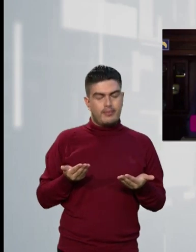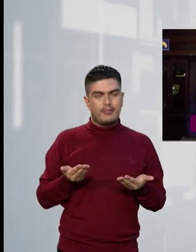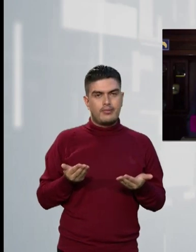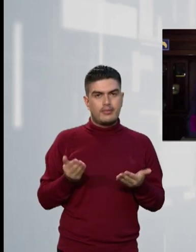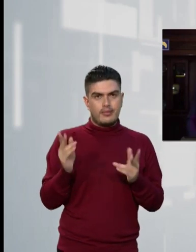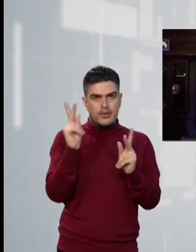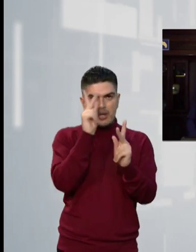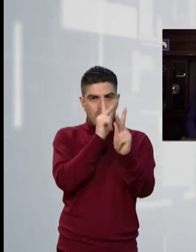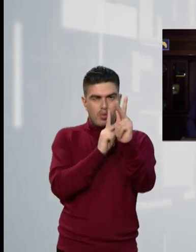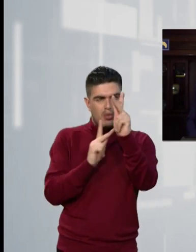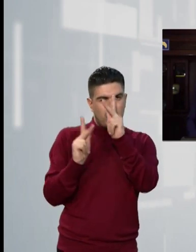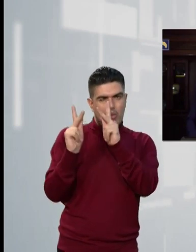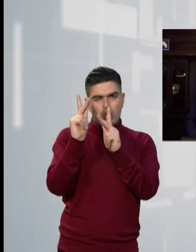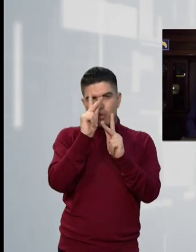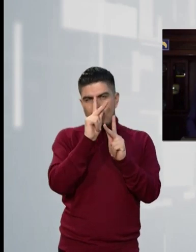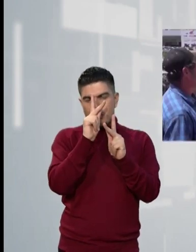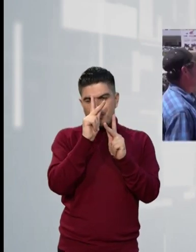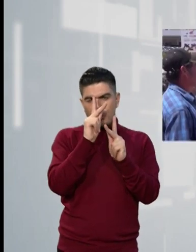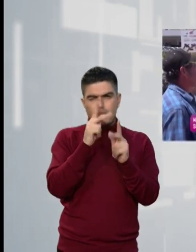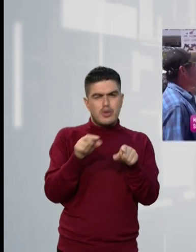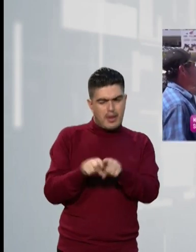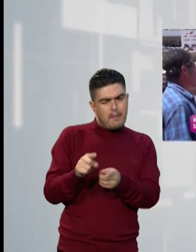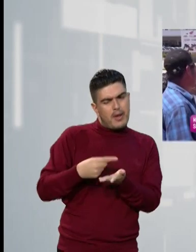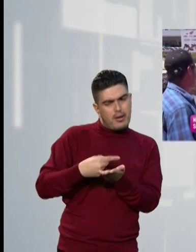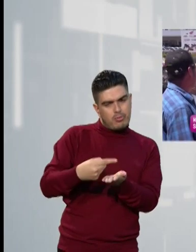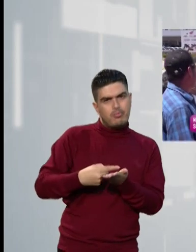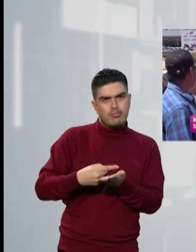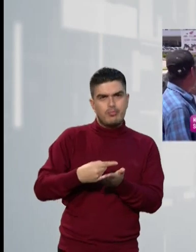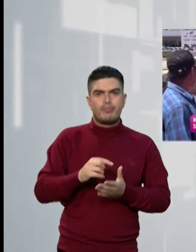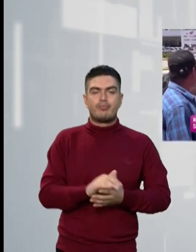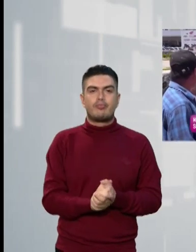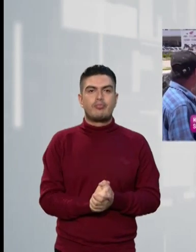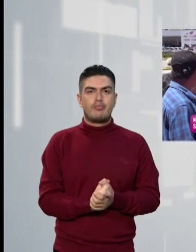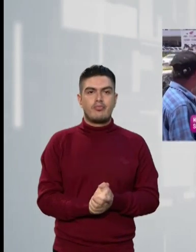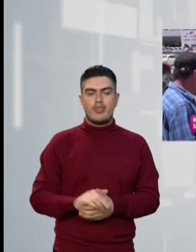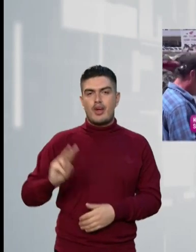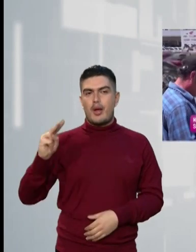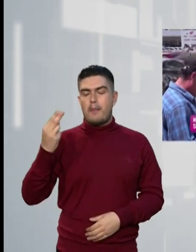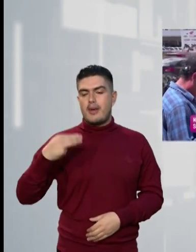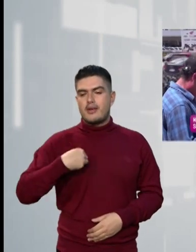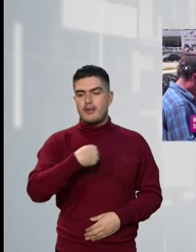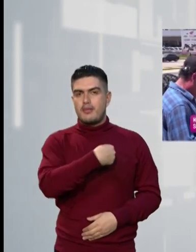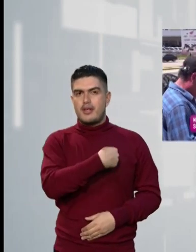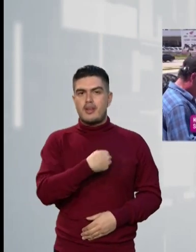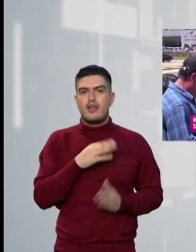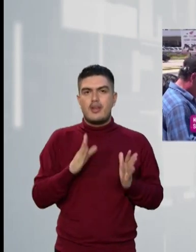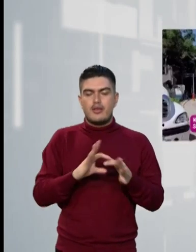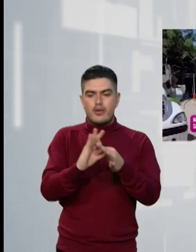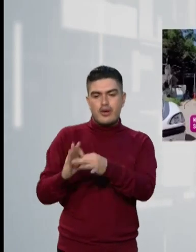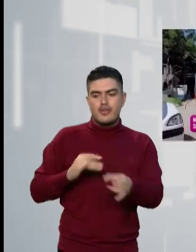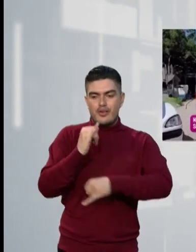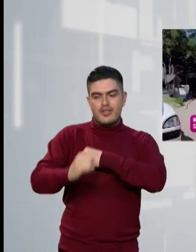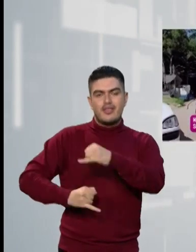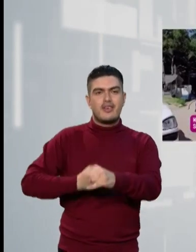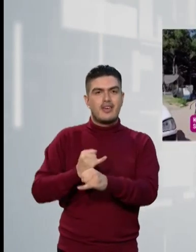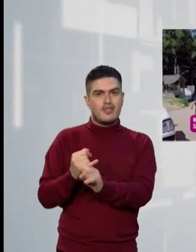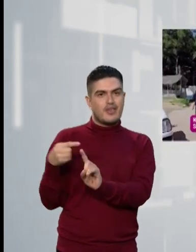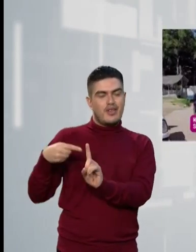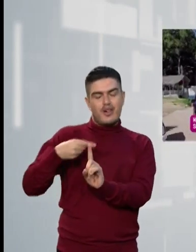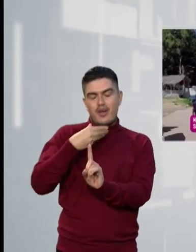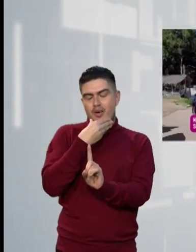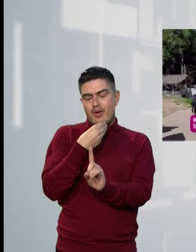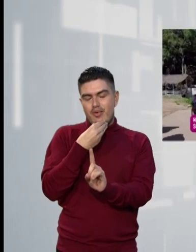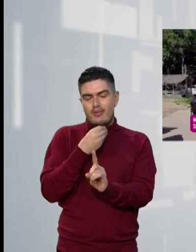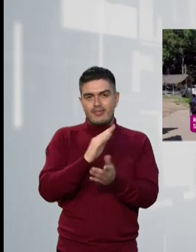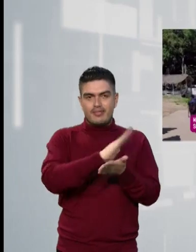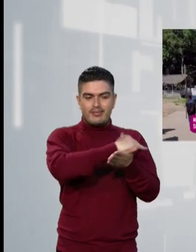preocupaciones no se hayan arreglado Gerardo Torres vicecanciller de Honduras Quien encabezó la delegación dio a conocer los